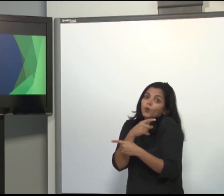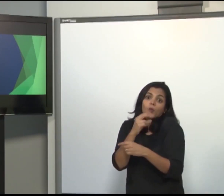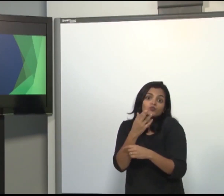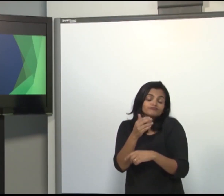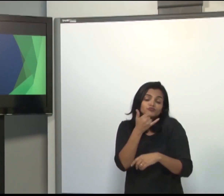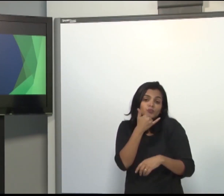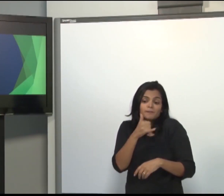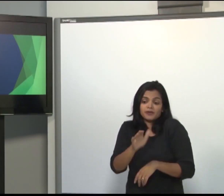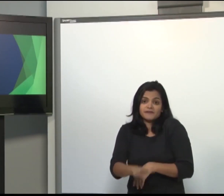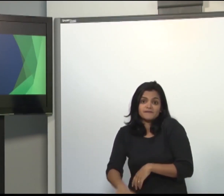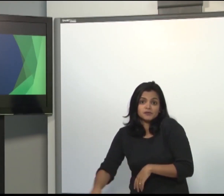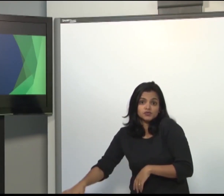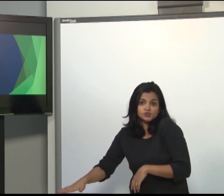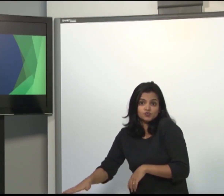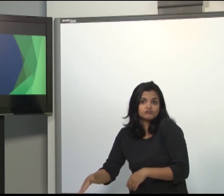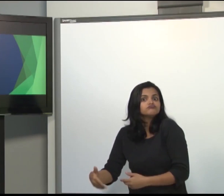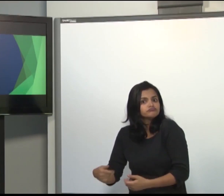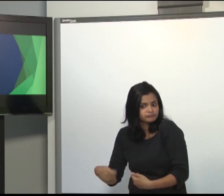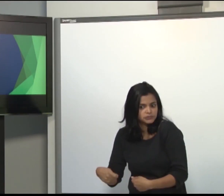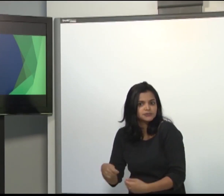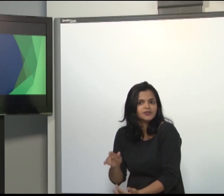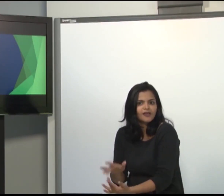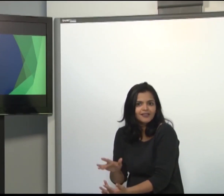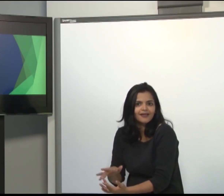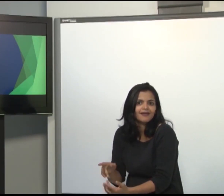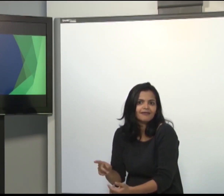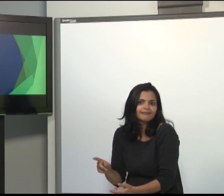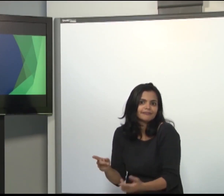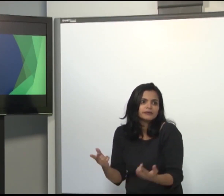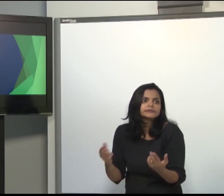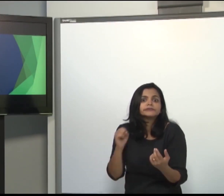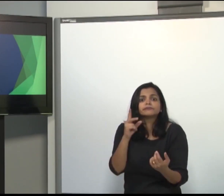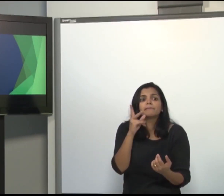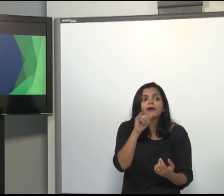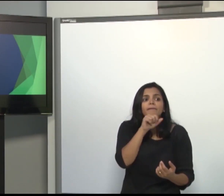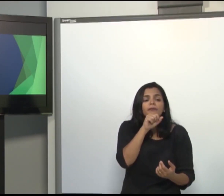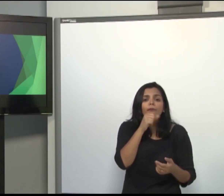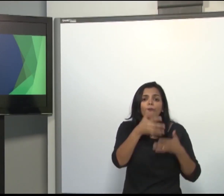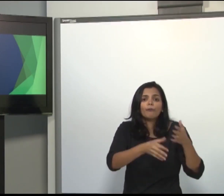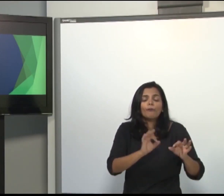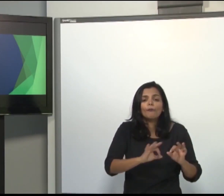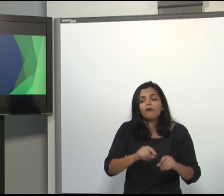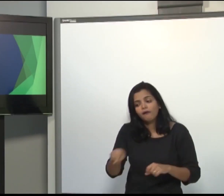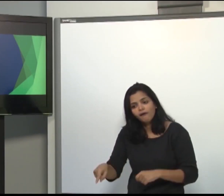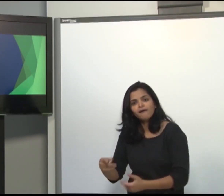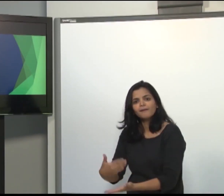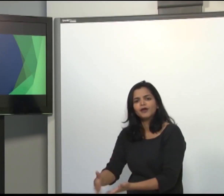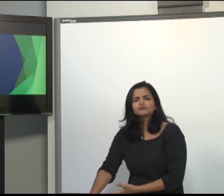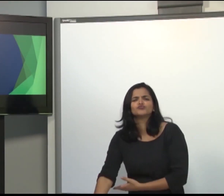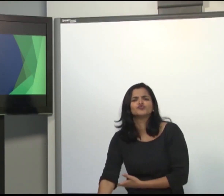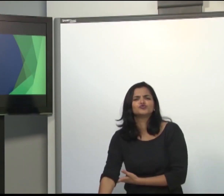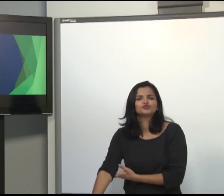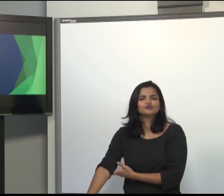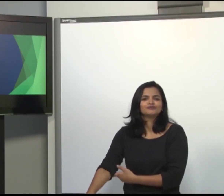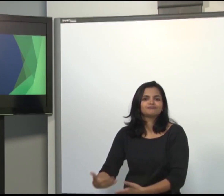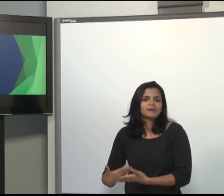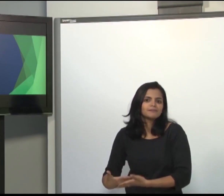no primeiro ano, no ensino infantil, para que esses alunos tenham contato, porque com seus pais não tiveram contato